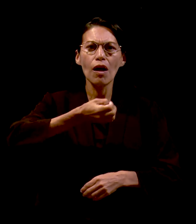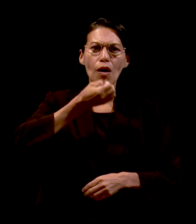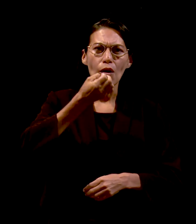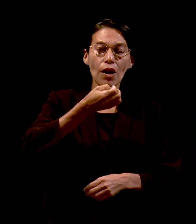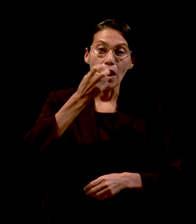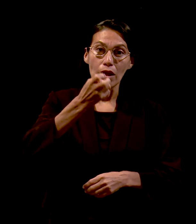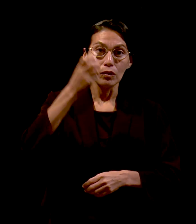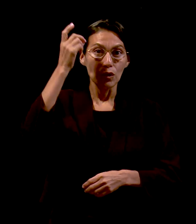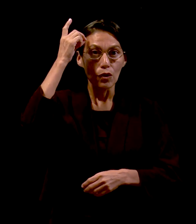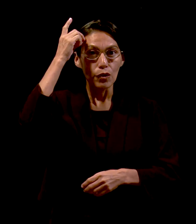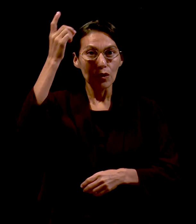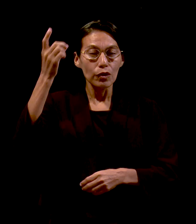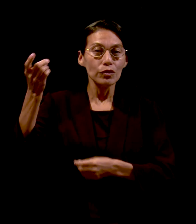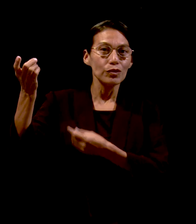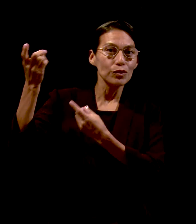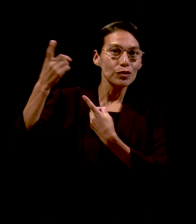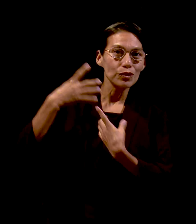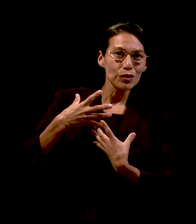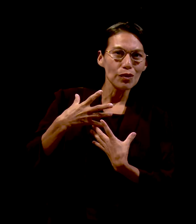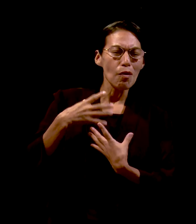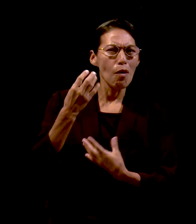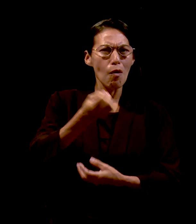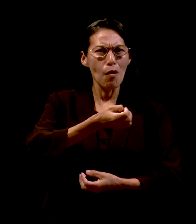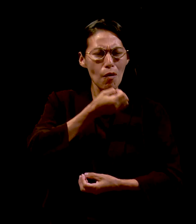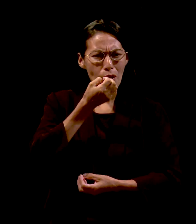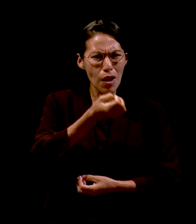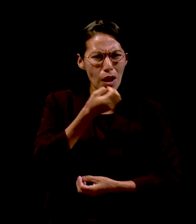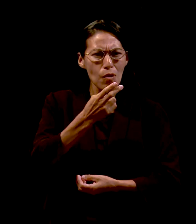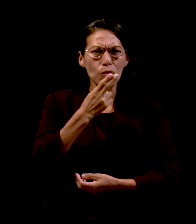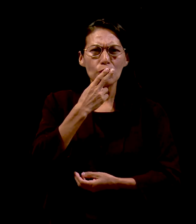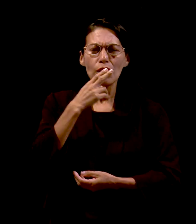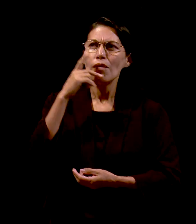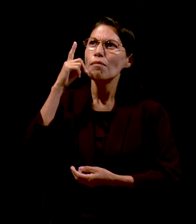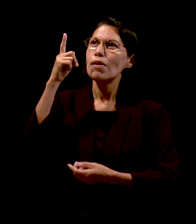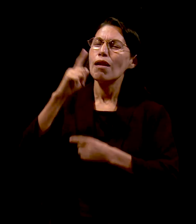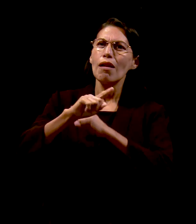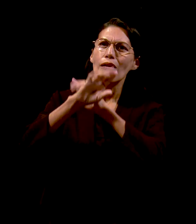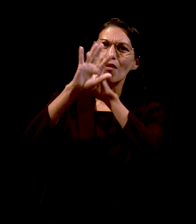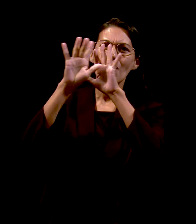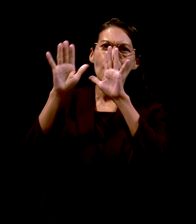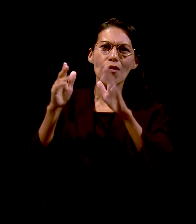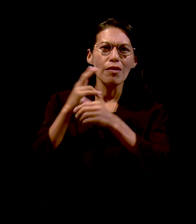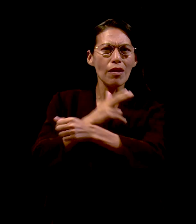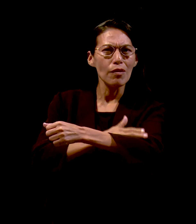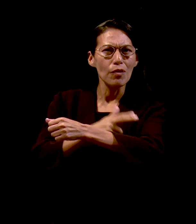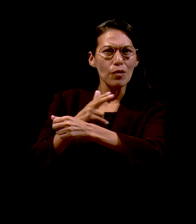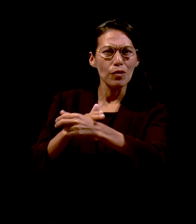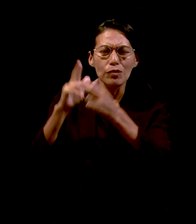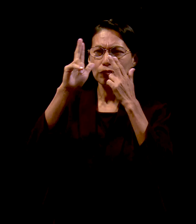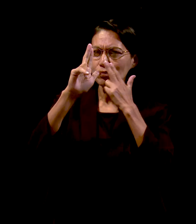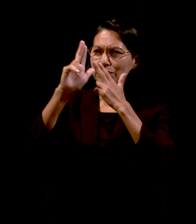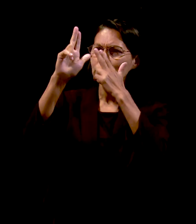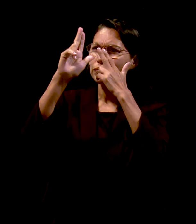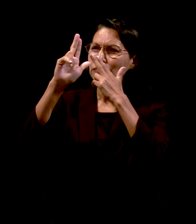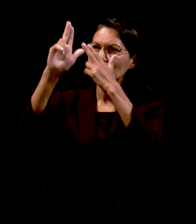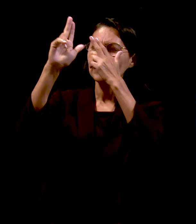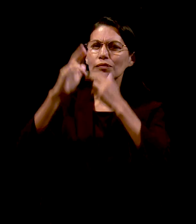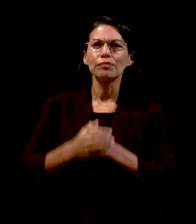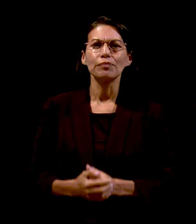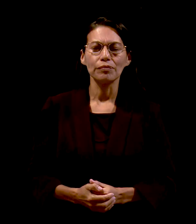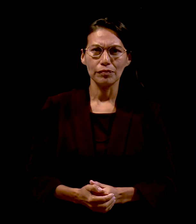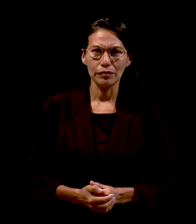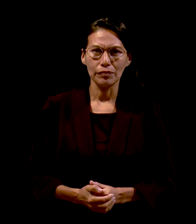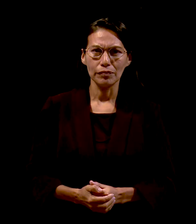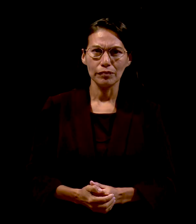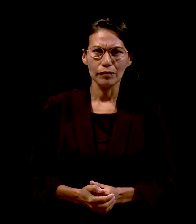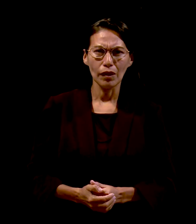instrumento poderoso que dios dejo para que lo usemos para su gloria y honor pero